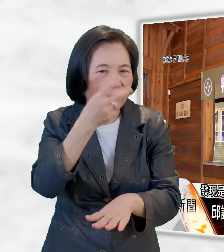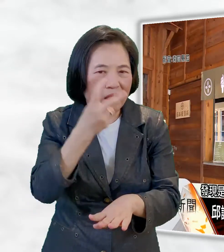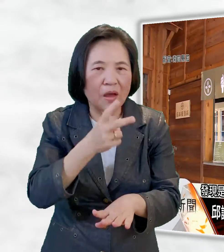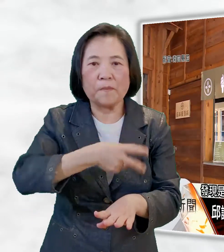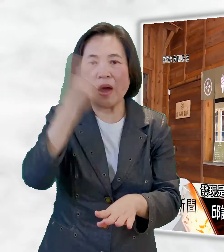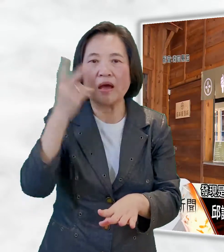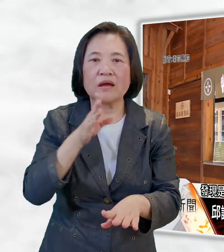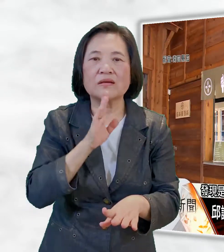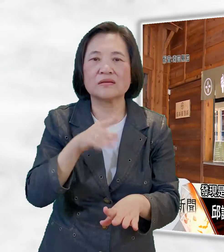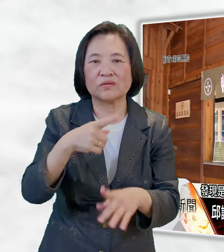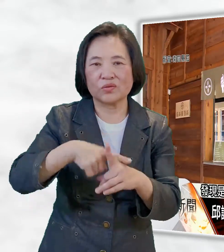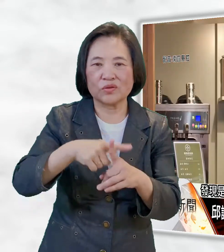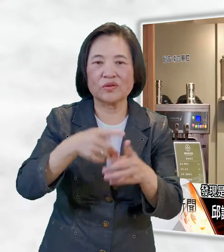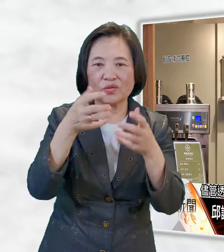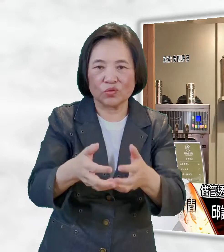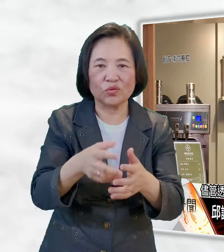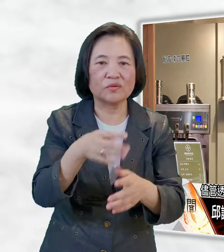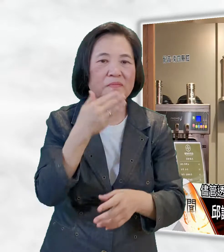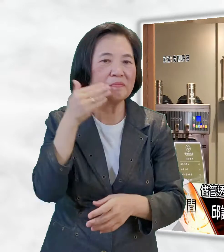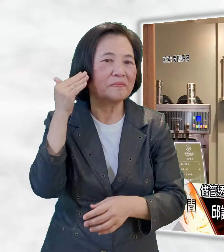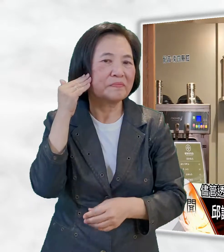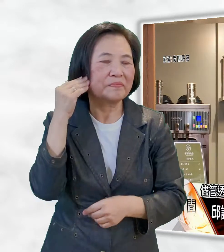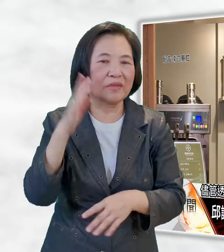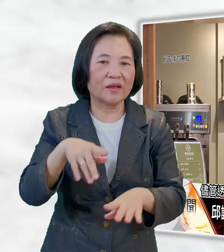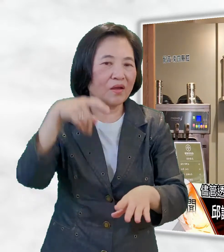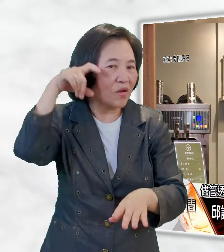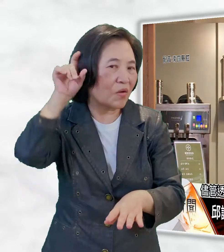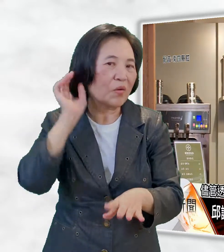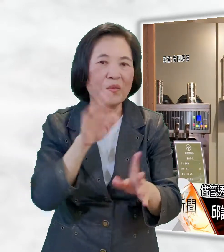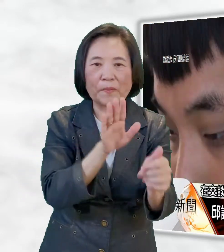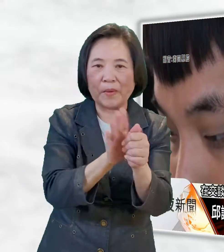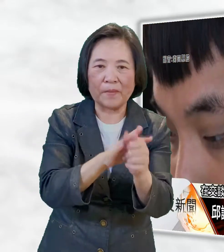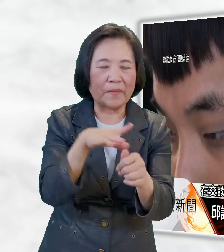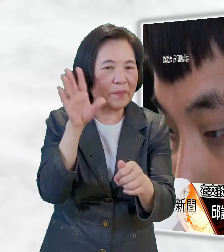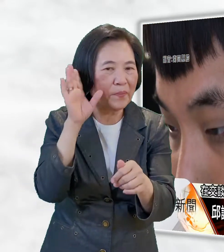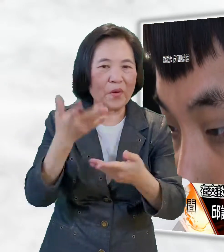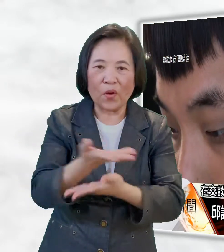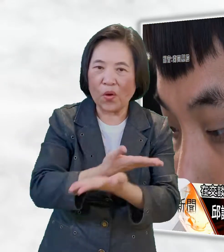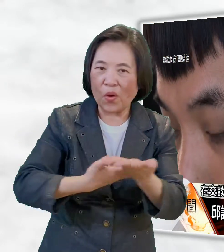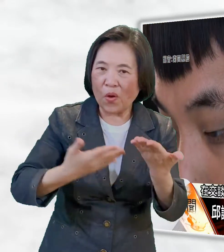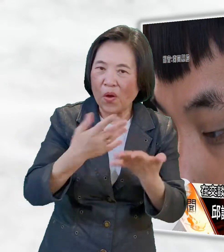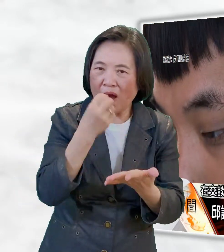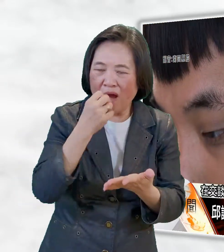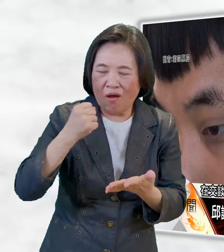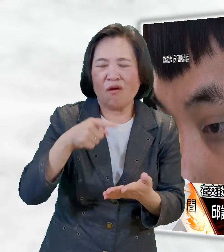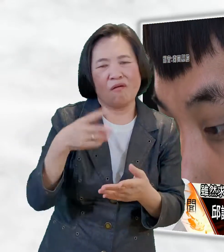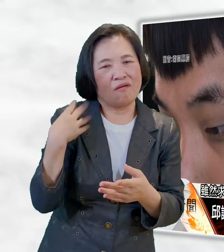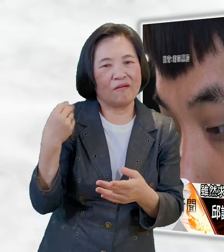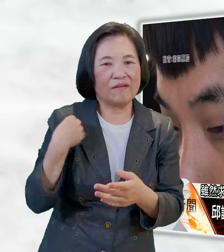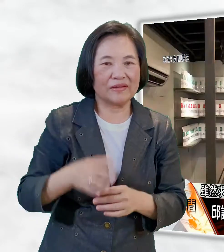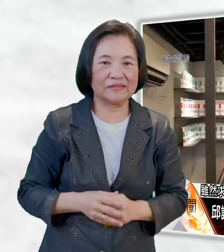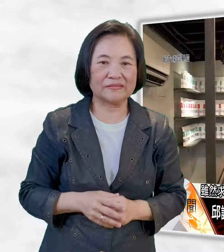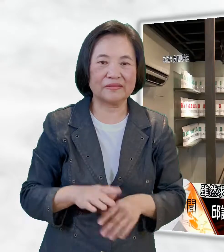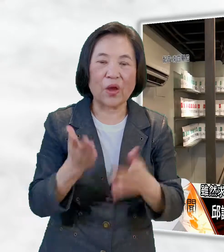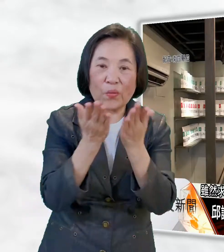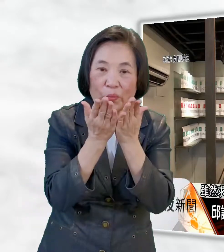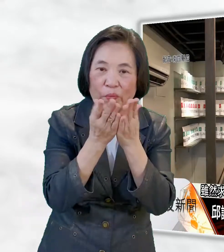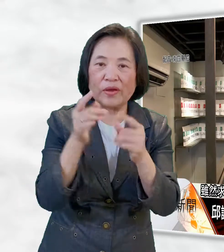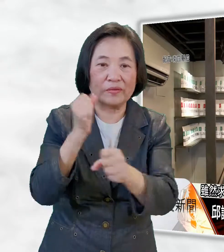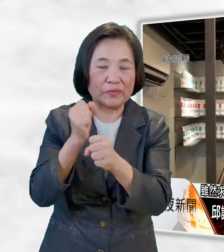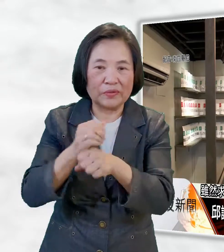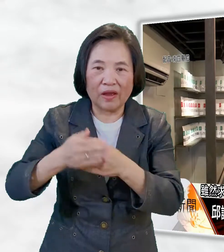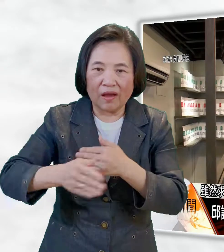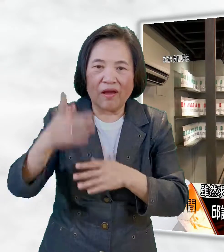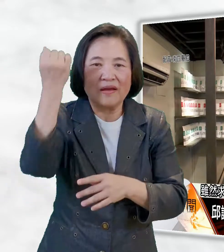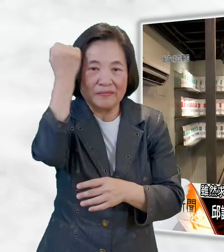后发现是冲突的糖中，经过透过出糖去付出，在高糖的时节还相当顺利。虽然求学同